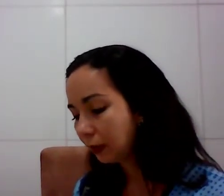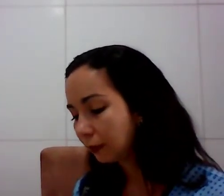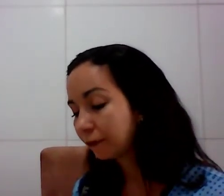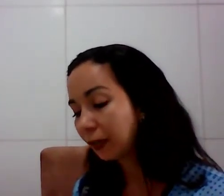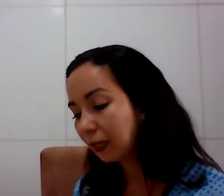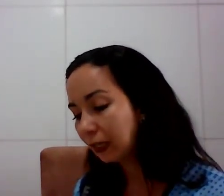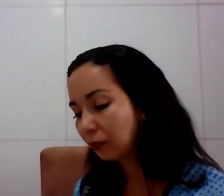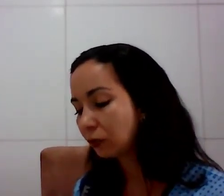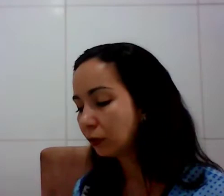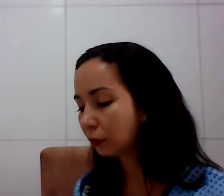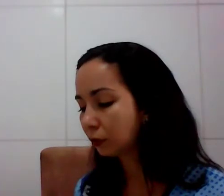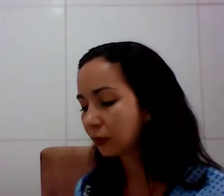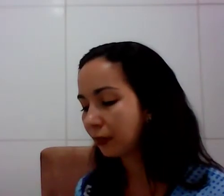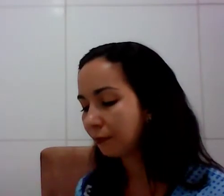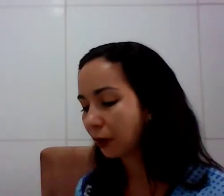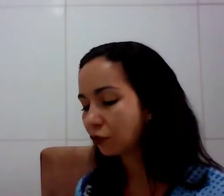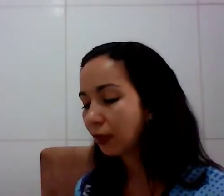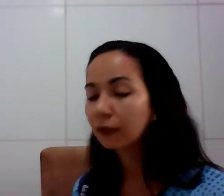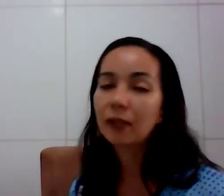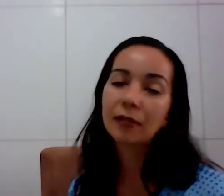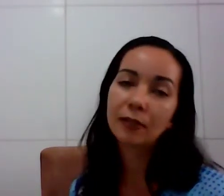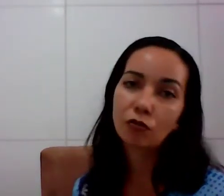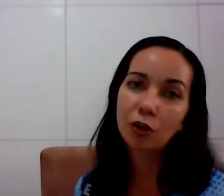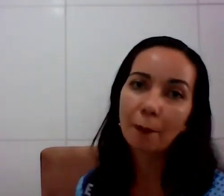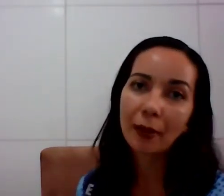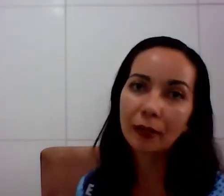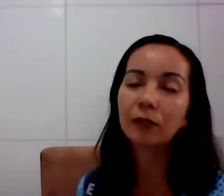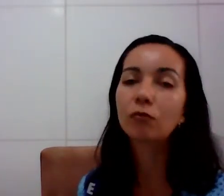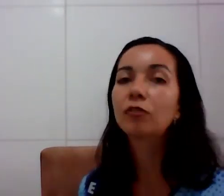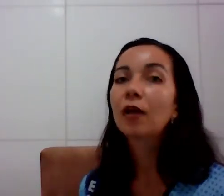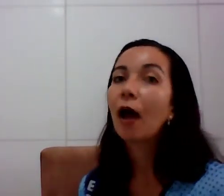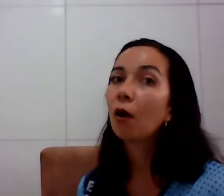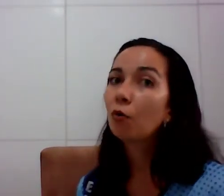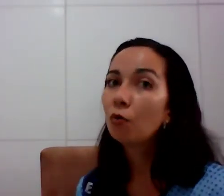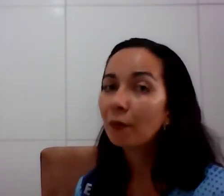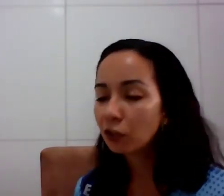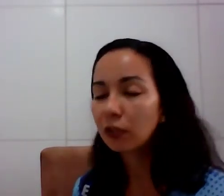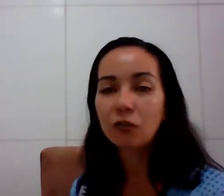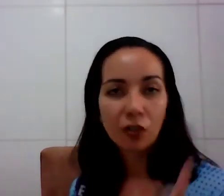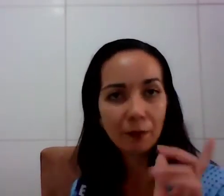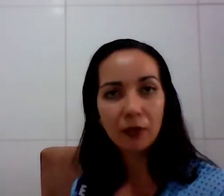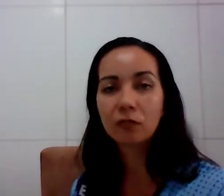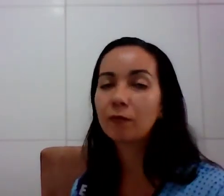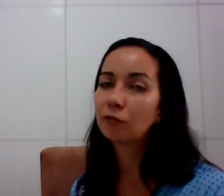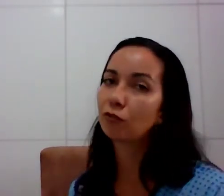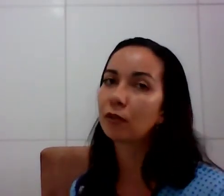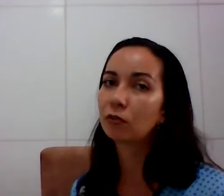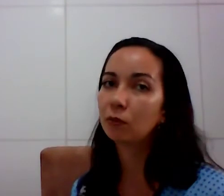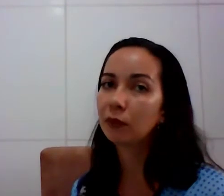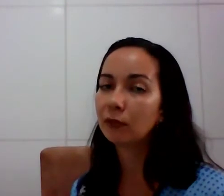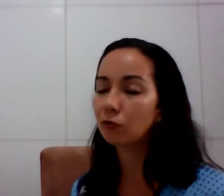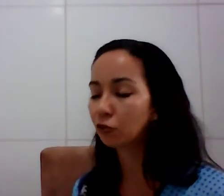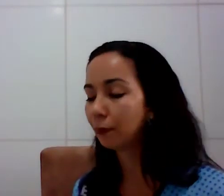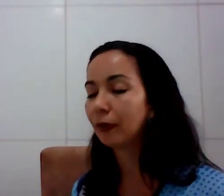e felinos e de outros animais. Desenhos geométricos, algumas linhas também nós vamos estudar sobre desenhos